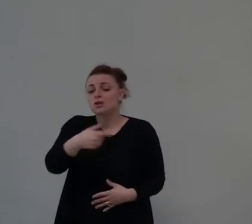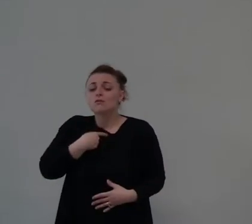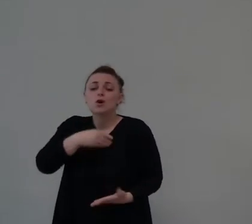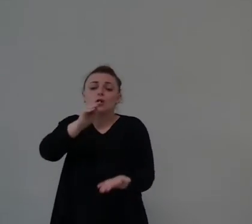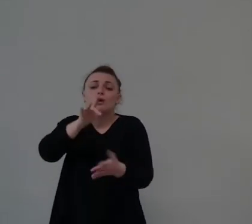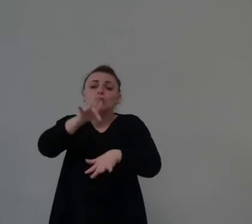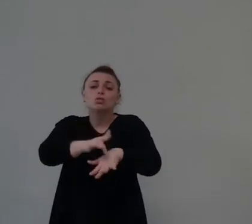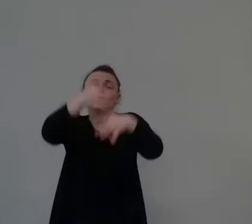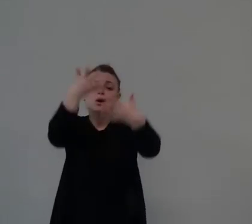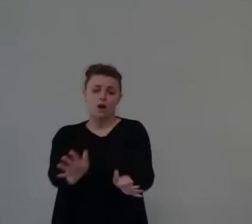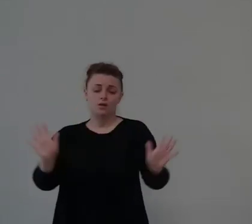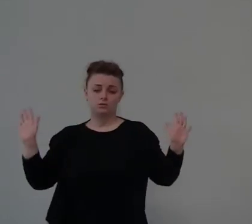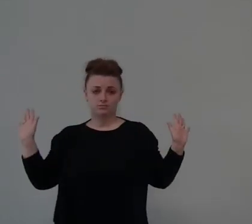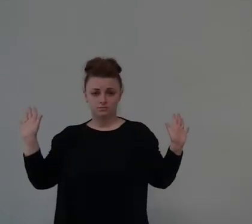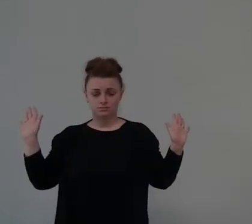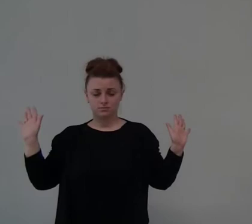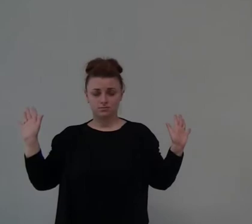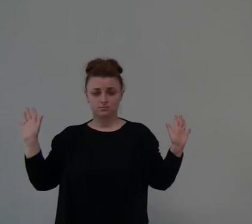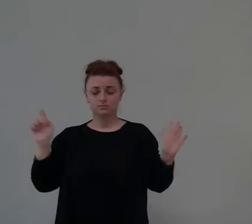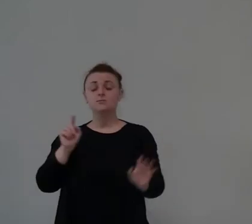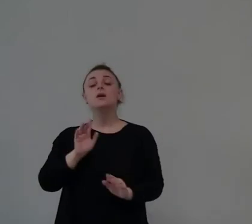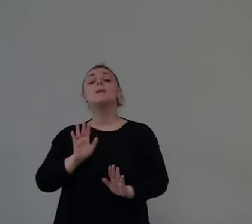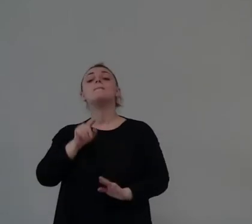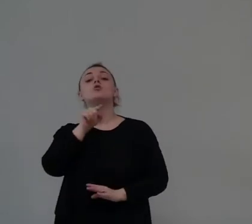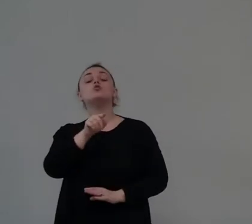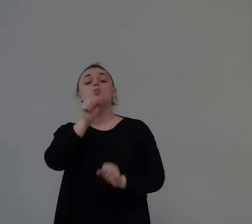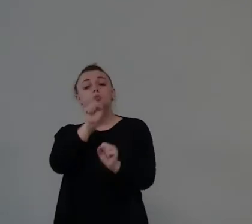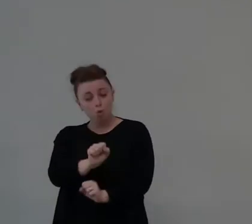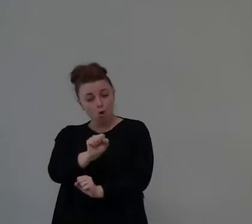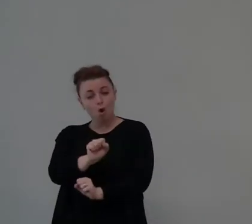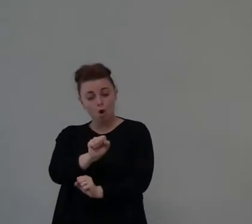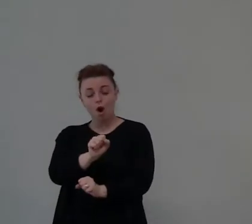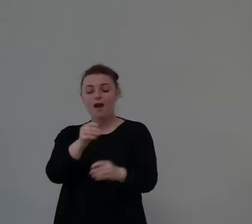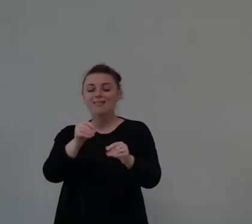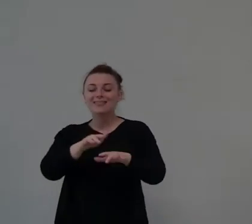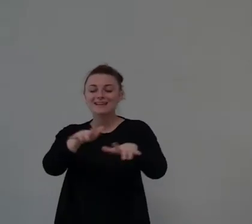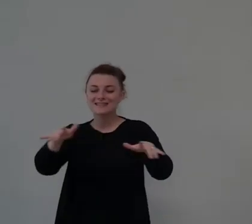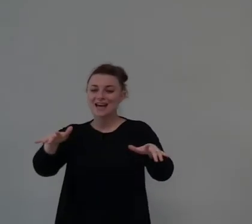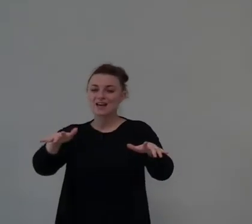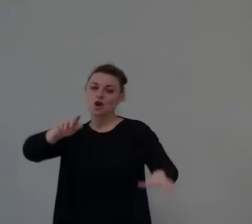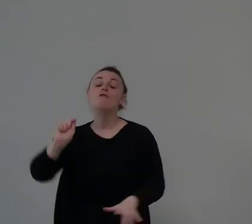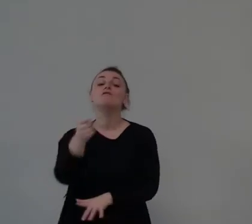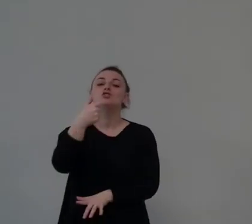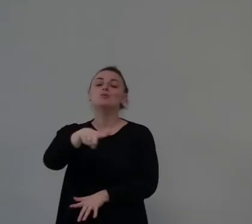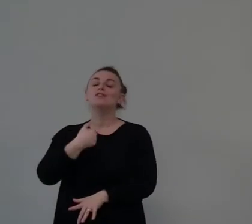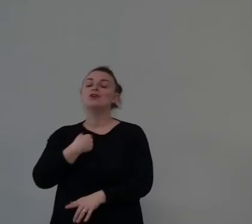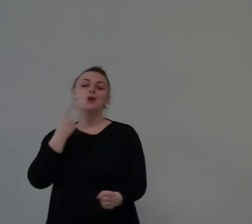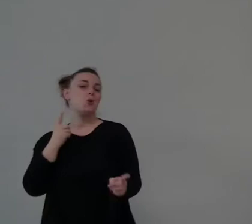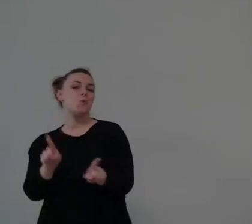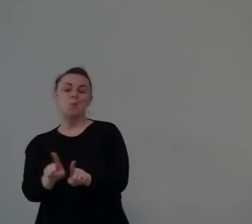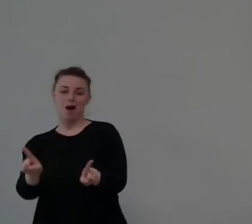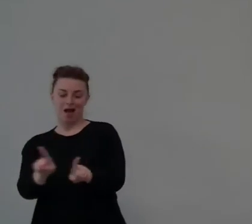anche io sono stato nel deserto, ma tu puoi vincere il deserto perché io ho vinto il deserto per